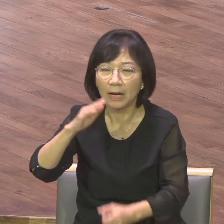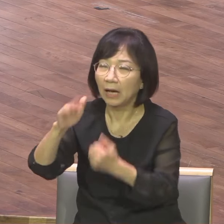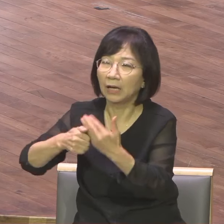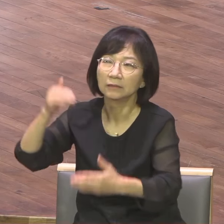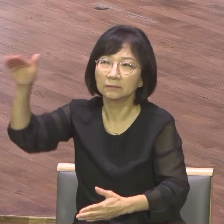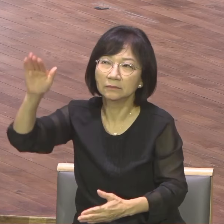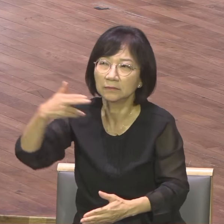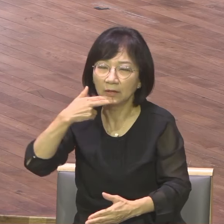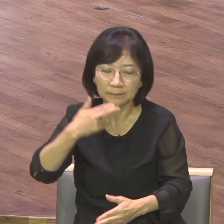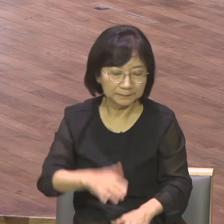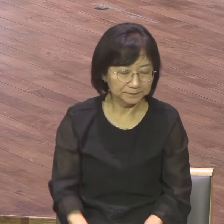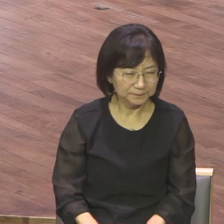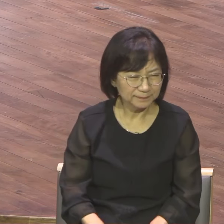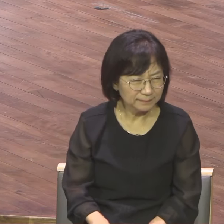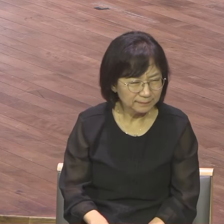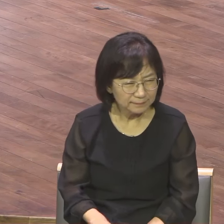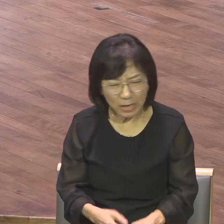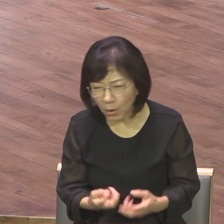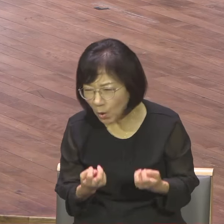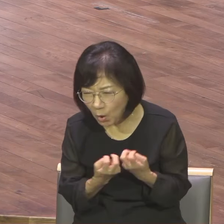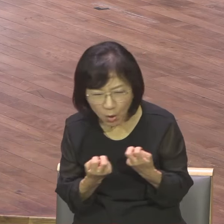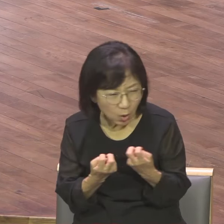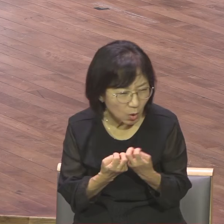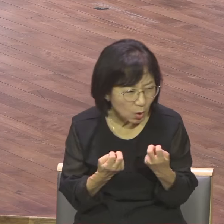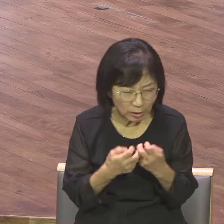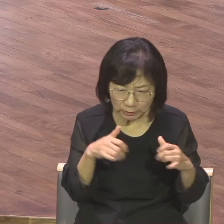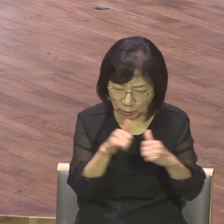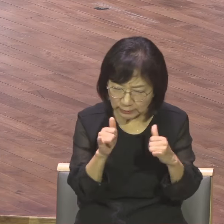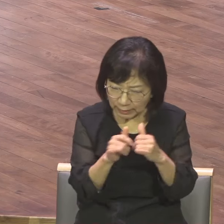현실주의 여기 파묻혀 있었어요.